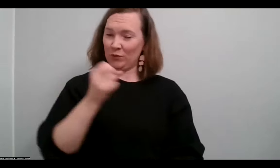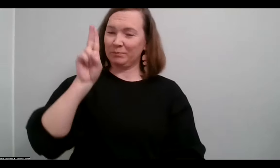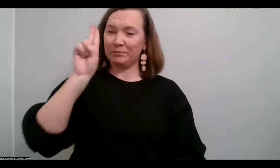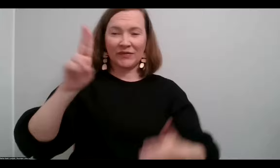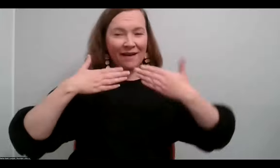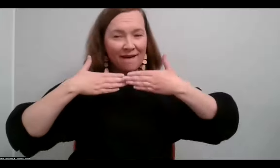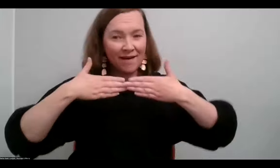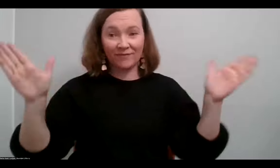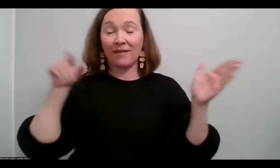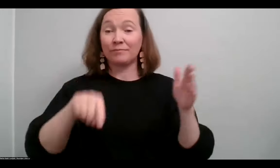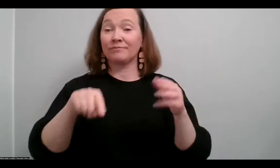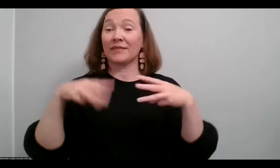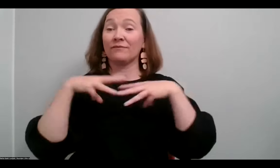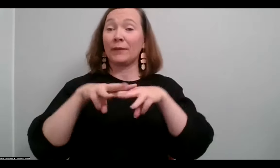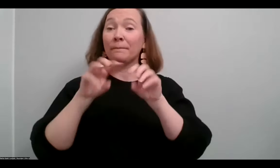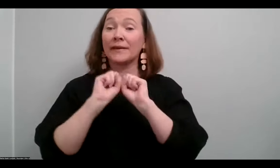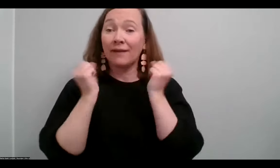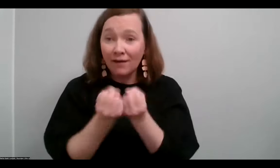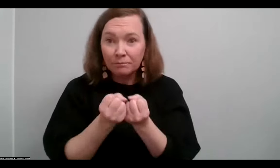Nyt voimme aloittaa.